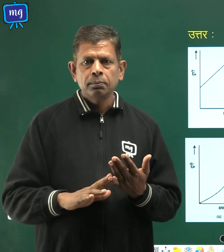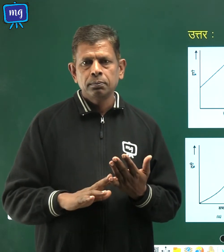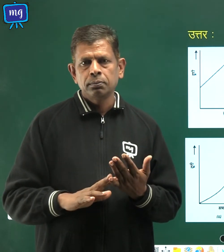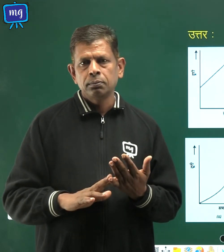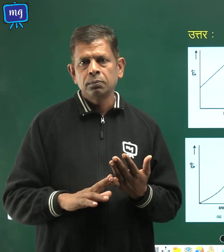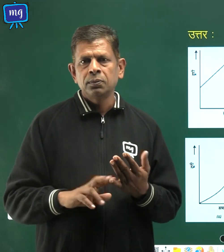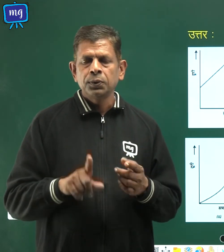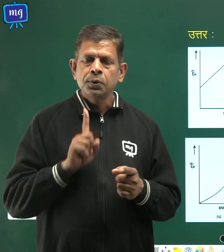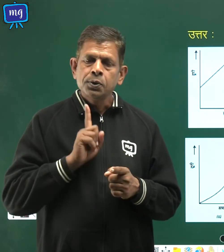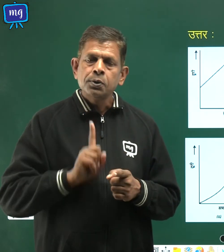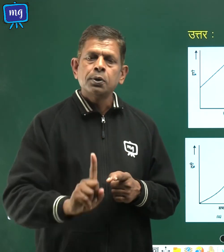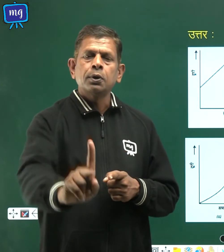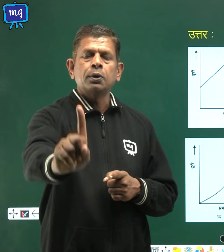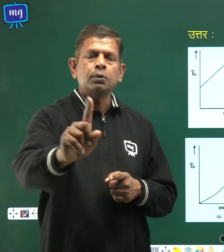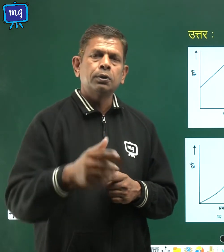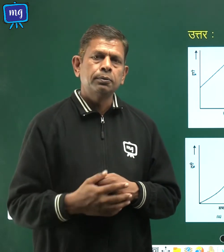सरल रेखीय होता है।